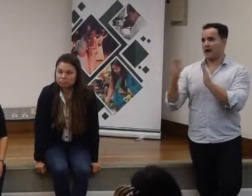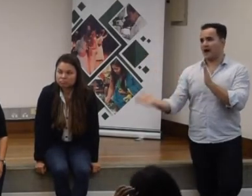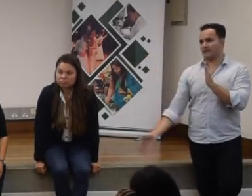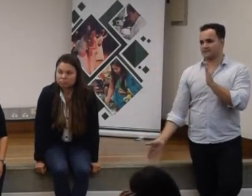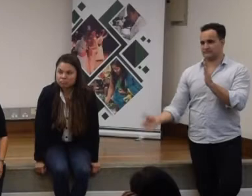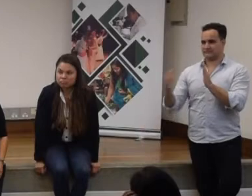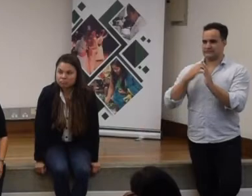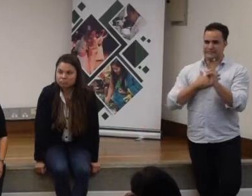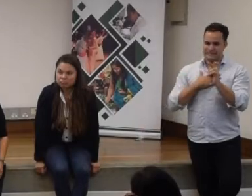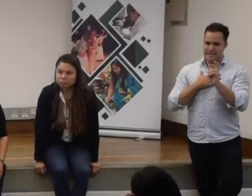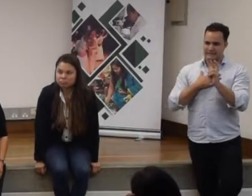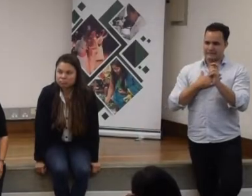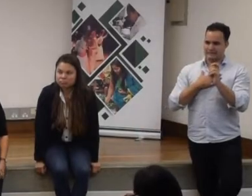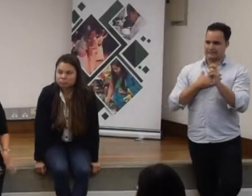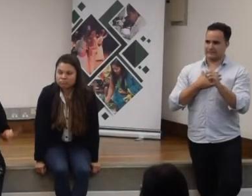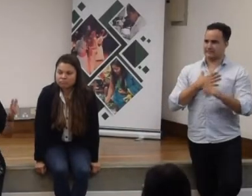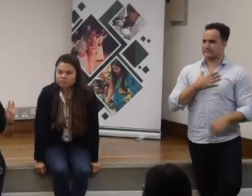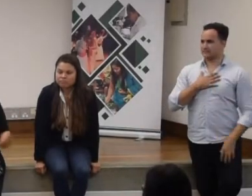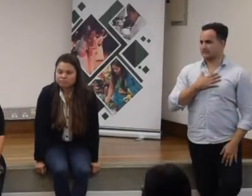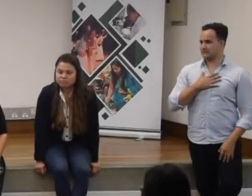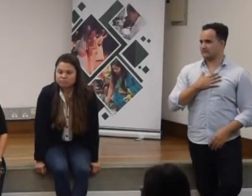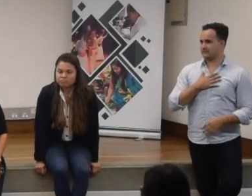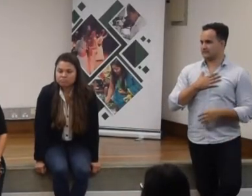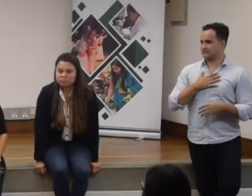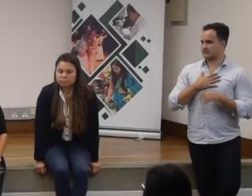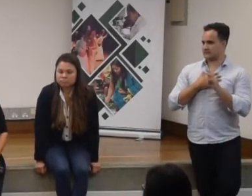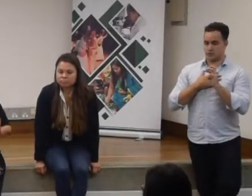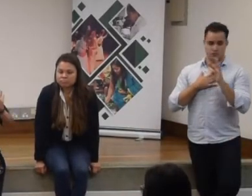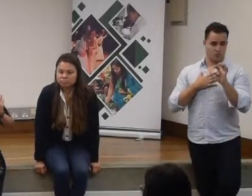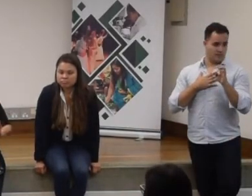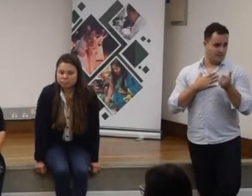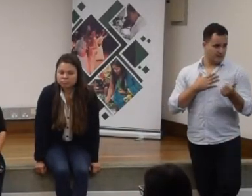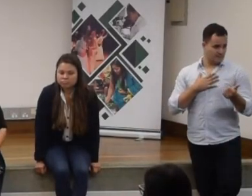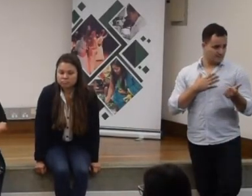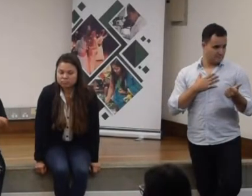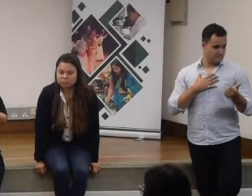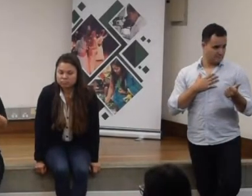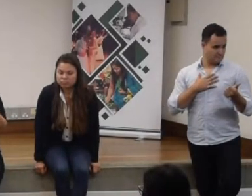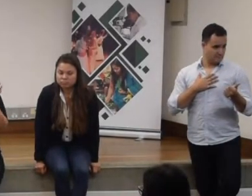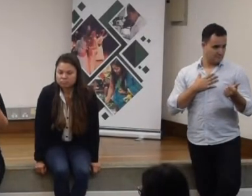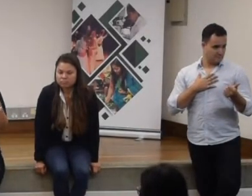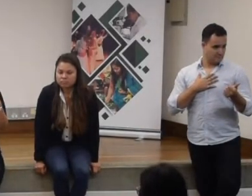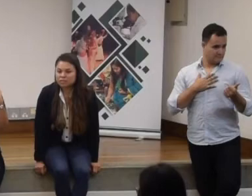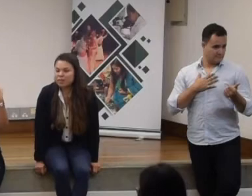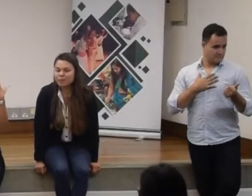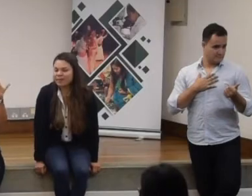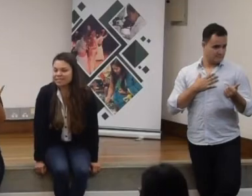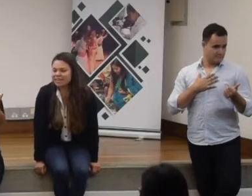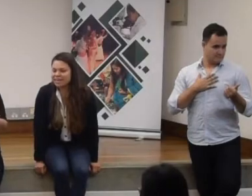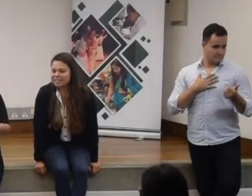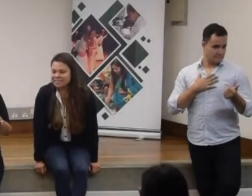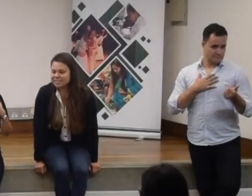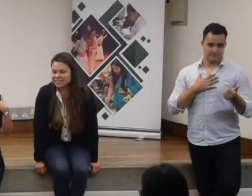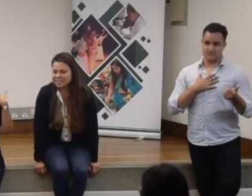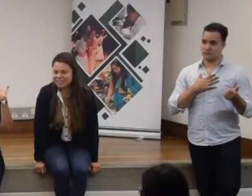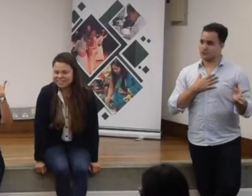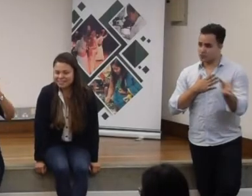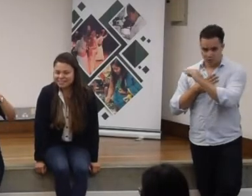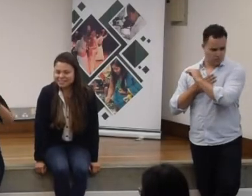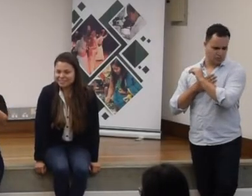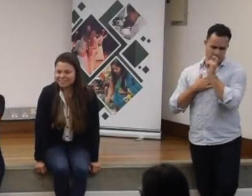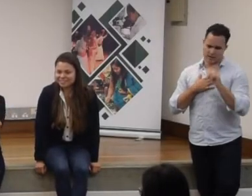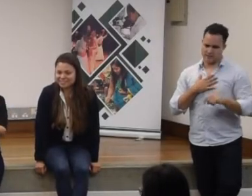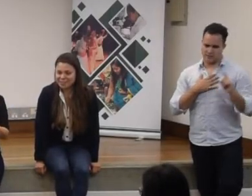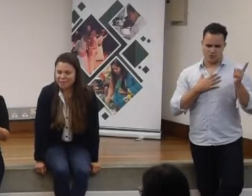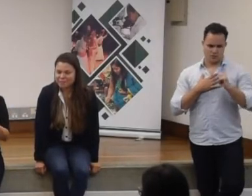a veces sí me queda un poquito más difícil. 8 o 9 quedó. Los que recuerden que eso no tienen que estar todos, ¿verdad?